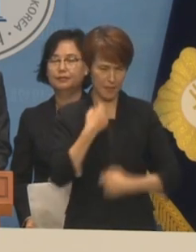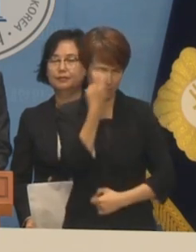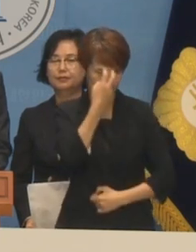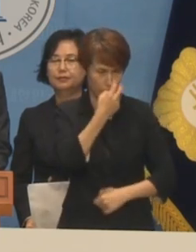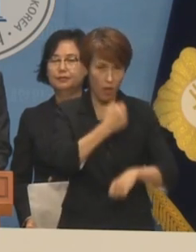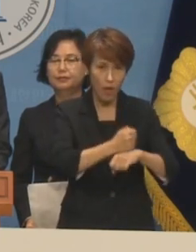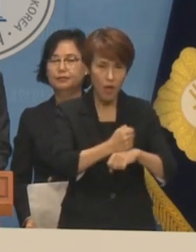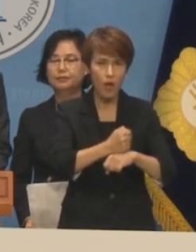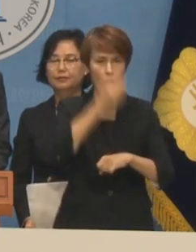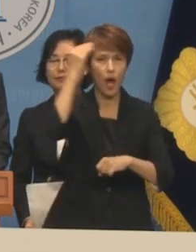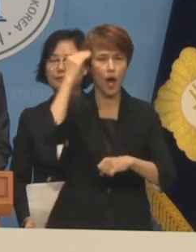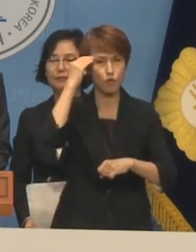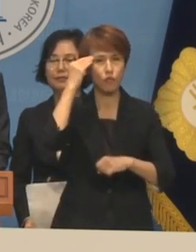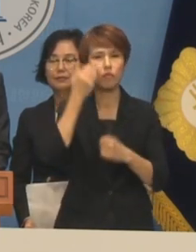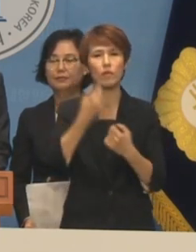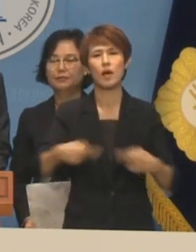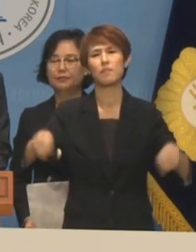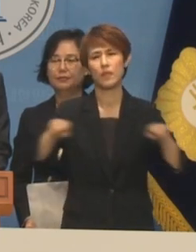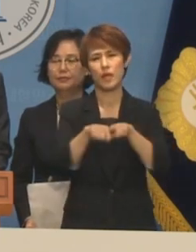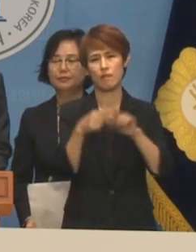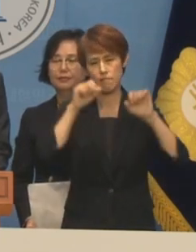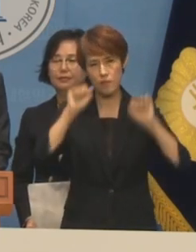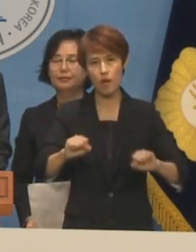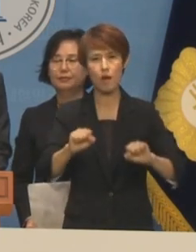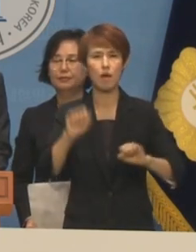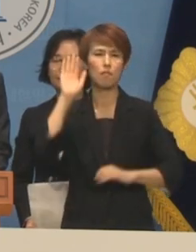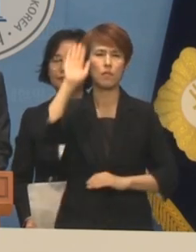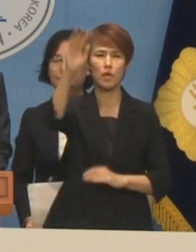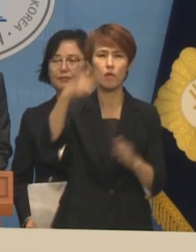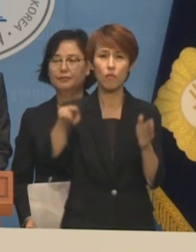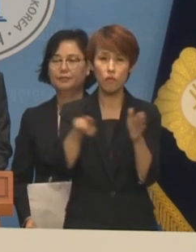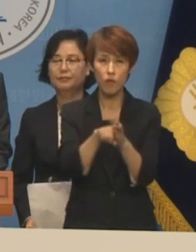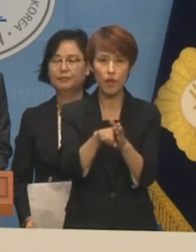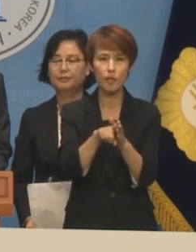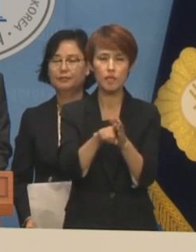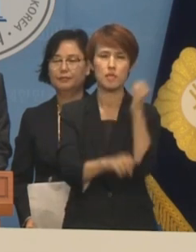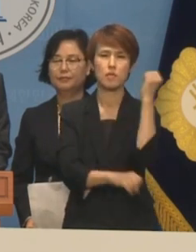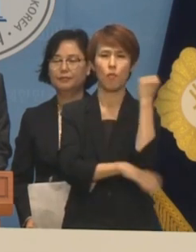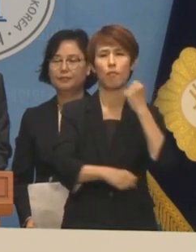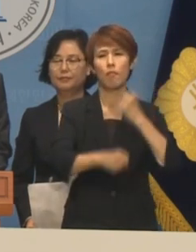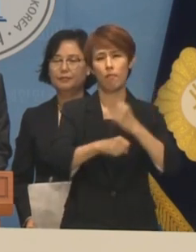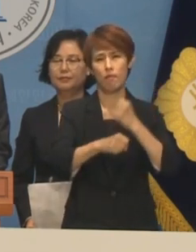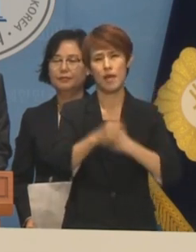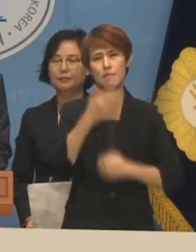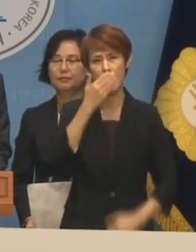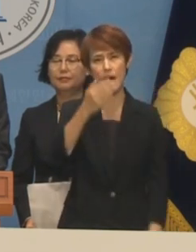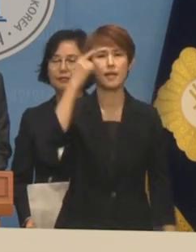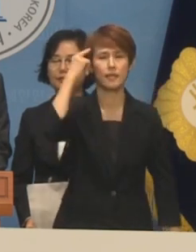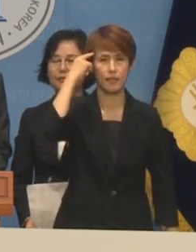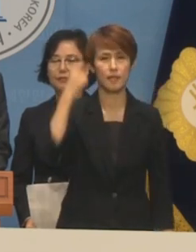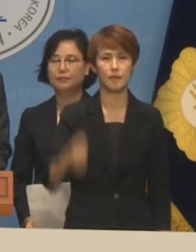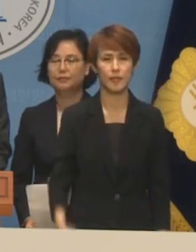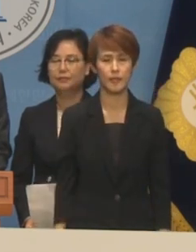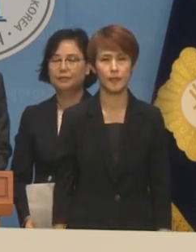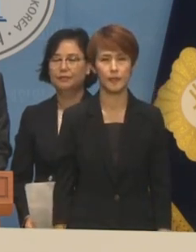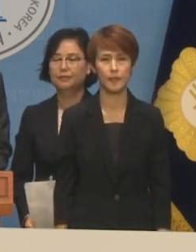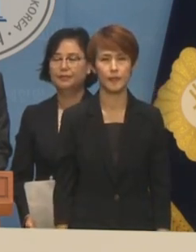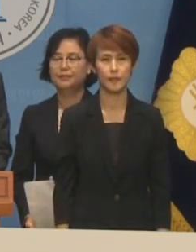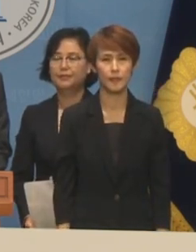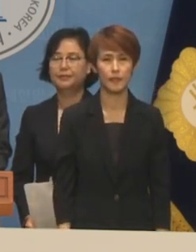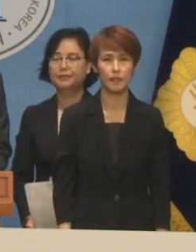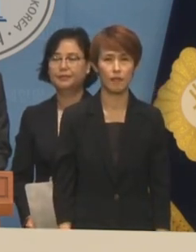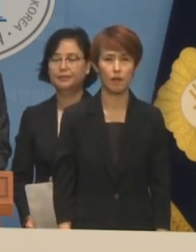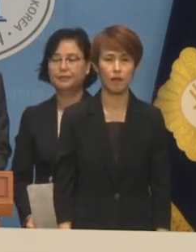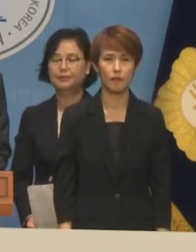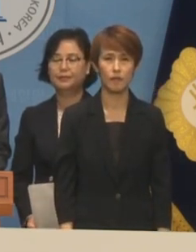다시금 상생과 화해 그리고 미래로 나아갈 수 있는 발판이 조성될 수 있을 것이라 생각합니다. 그런데